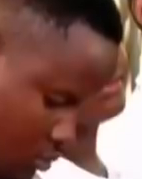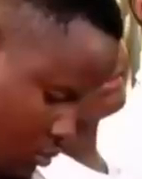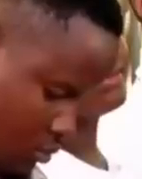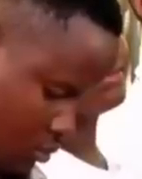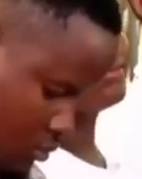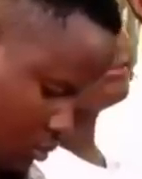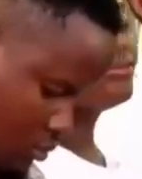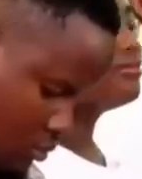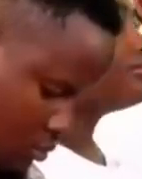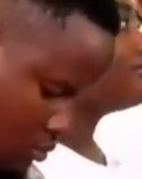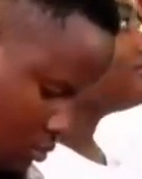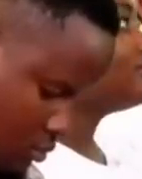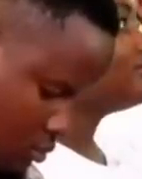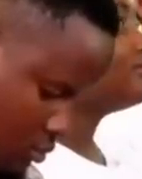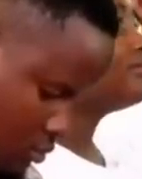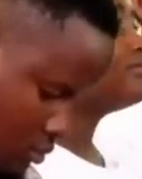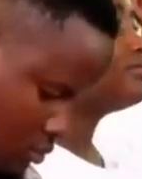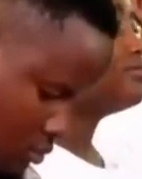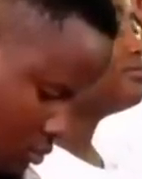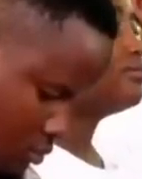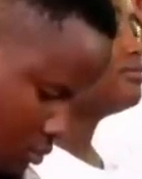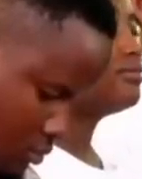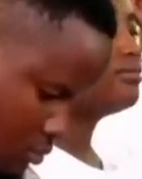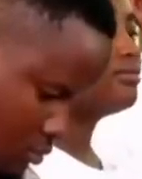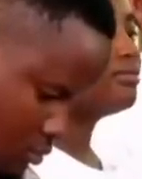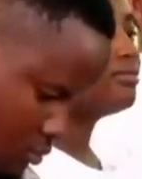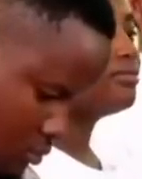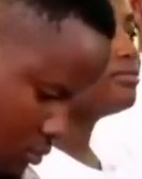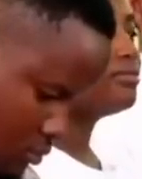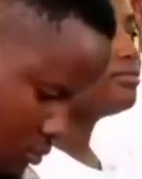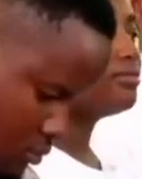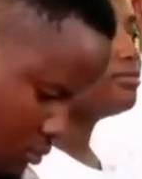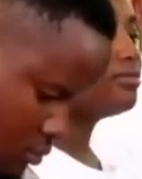pasta na pombe zake. Na shukuru Mungu sikuwepo.